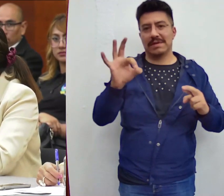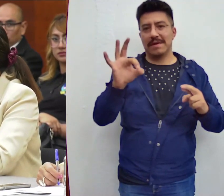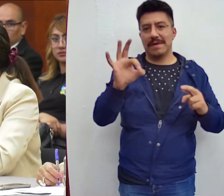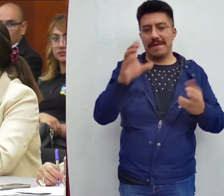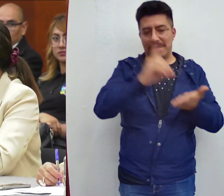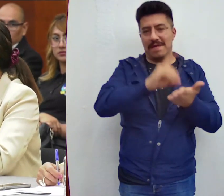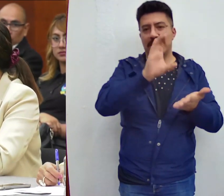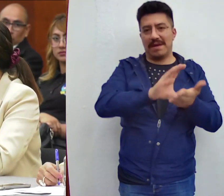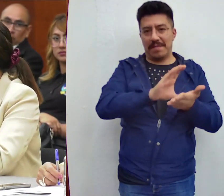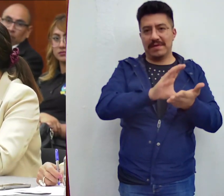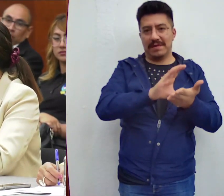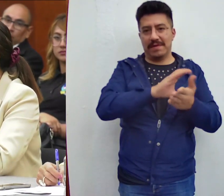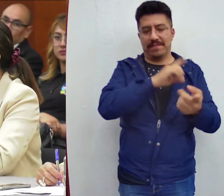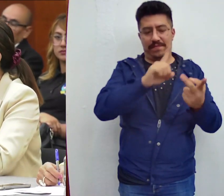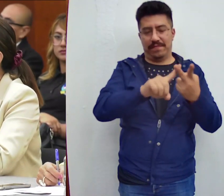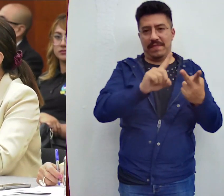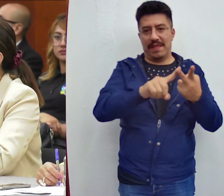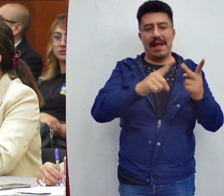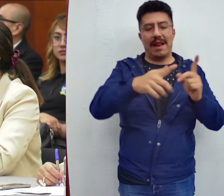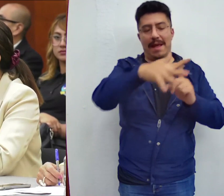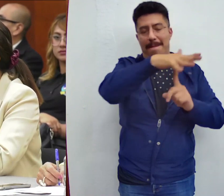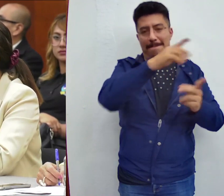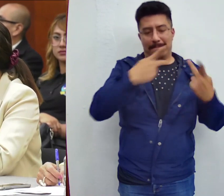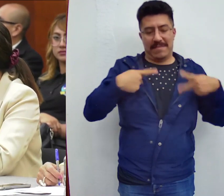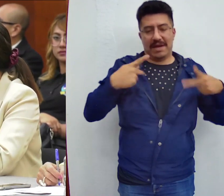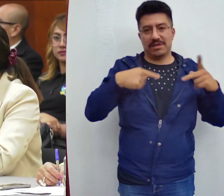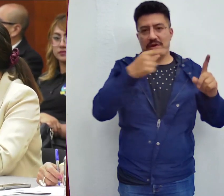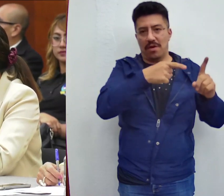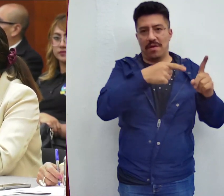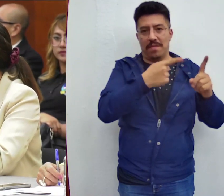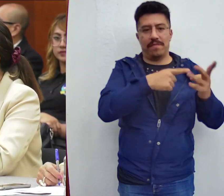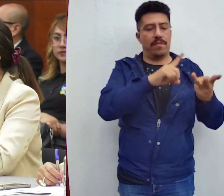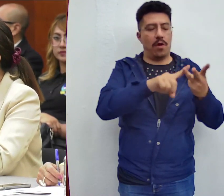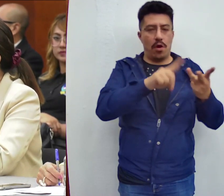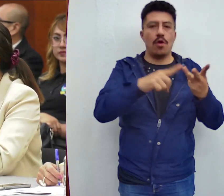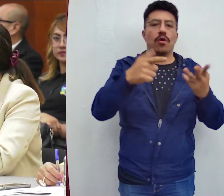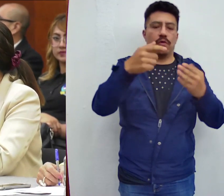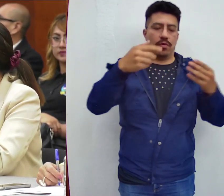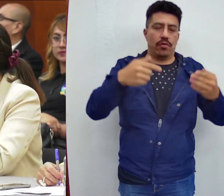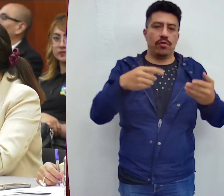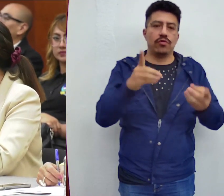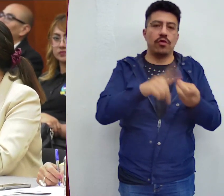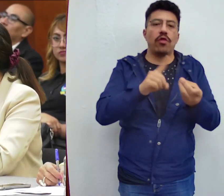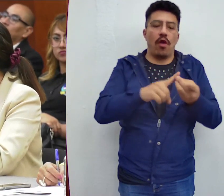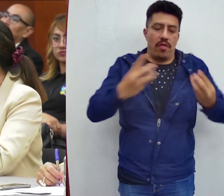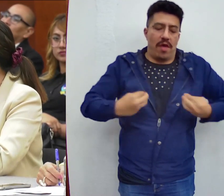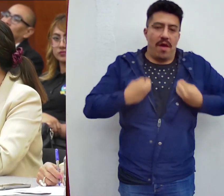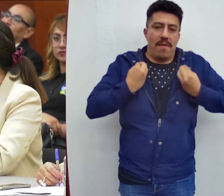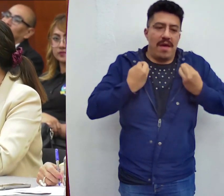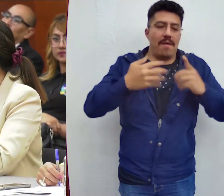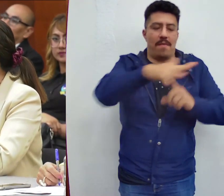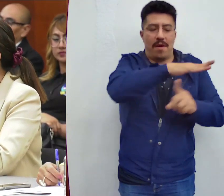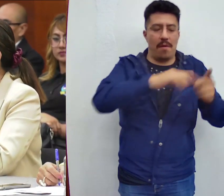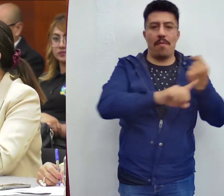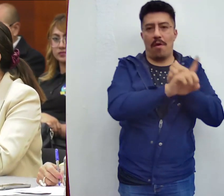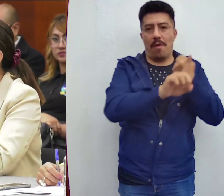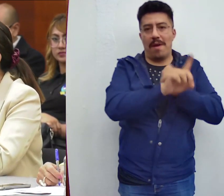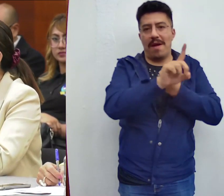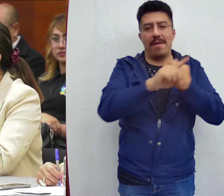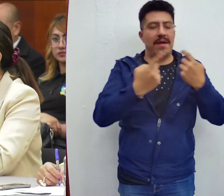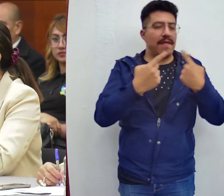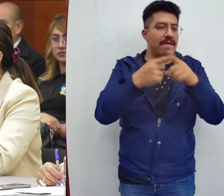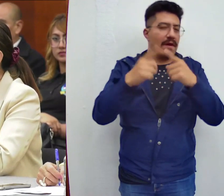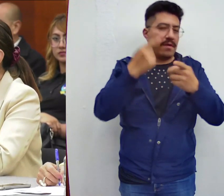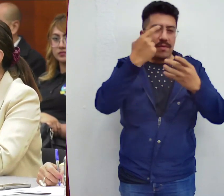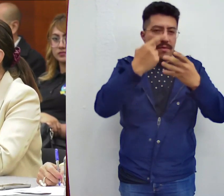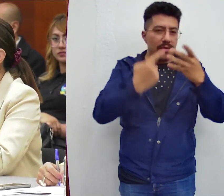de la discapacidad de la persona, sino en dónde se encuentra la persona y qué barreras tiene del entorno. Eso era